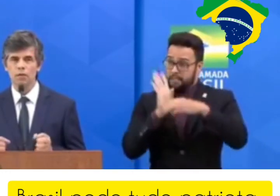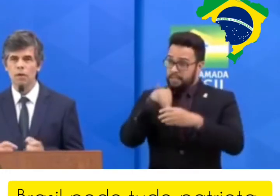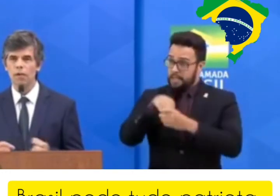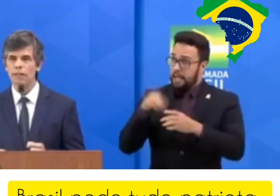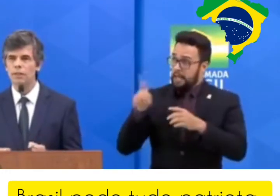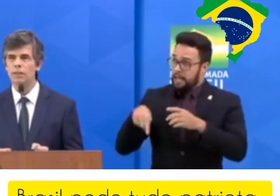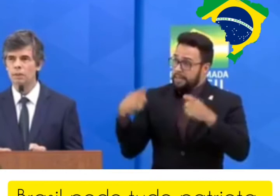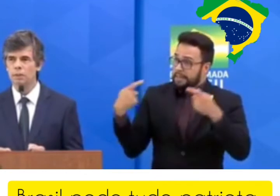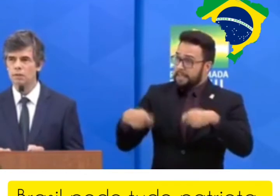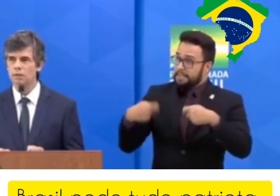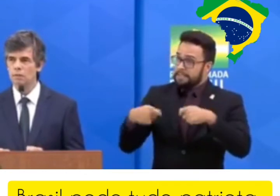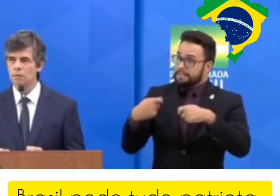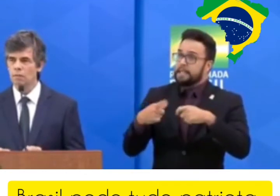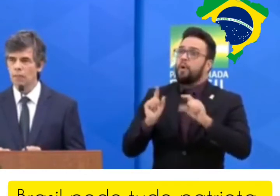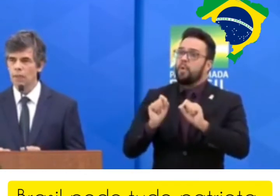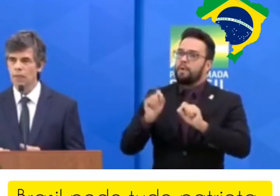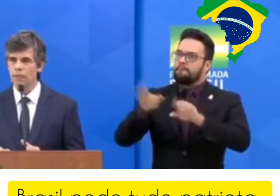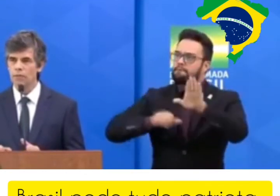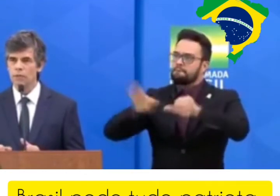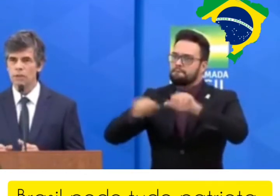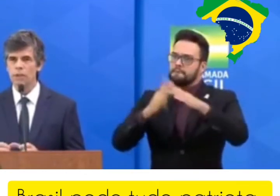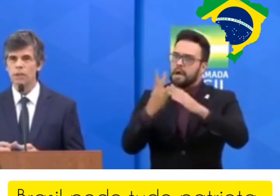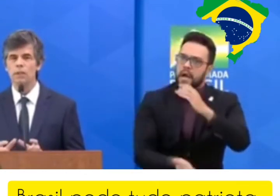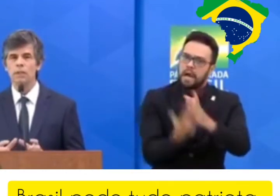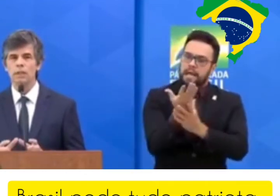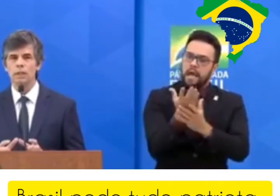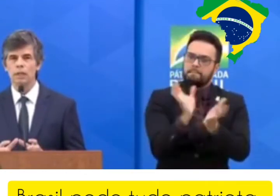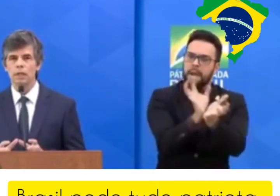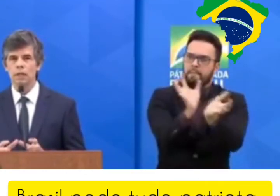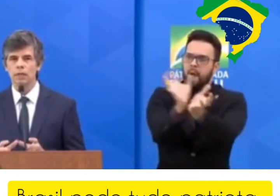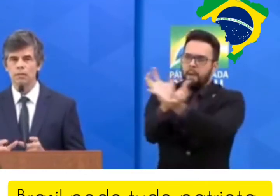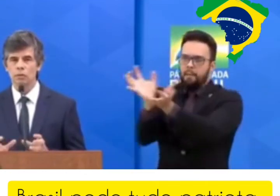também formar times, que é de você